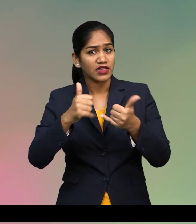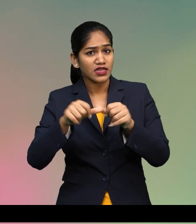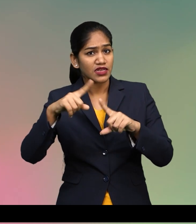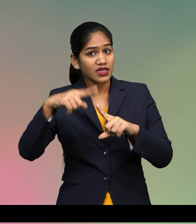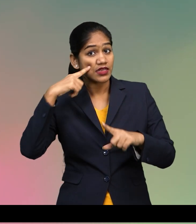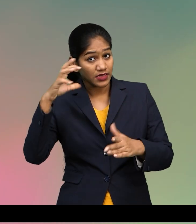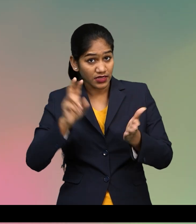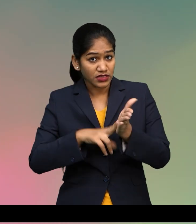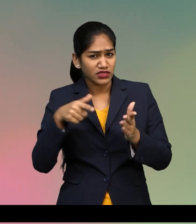ప్రజలకు ఎక్కువ